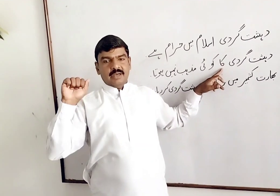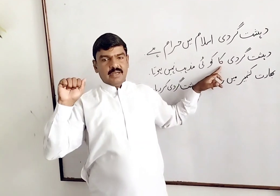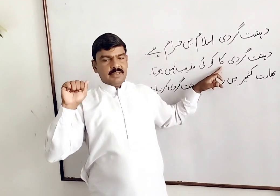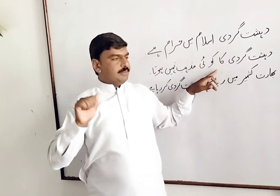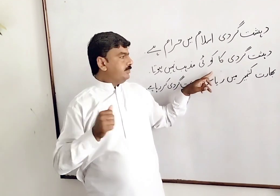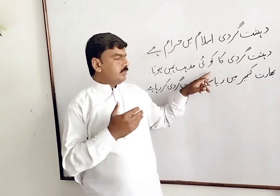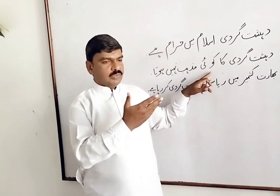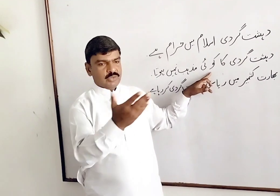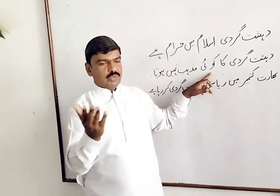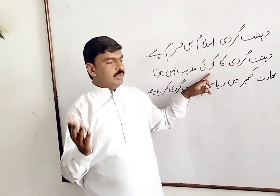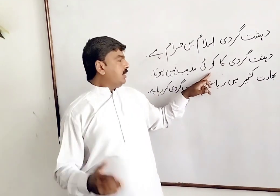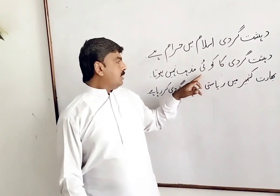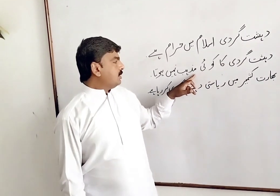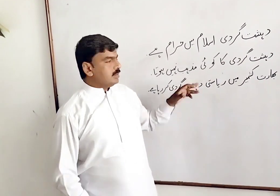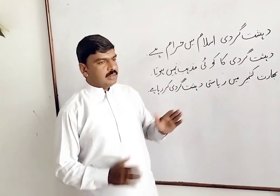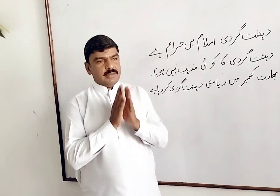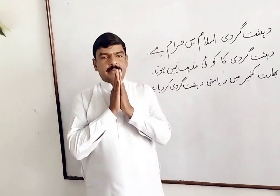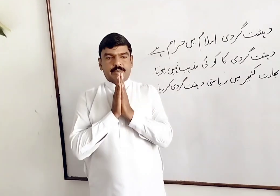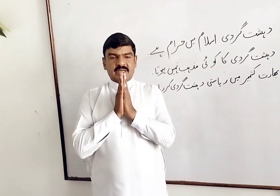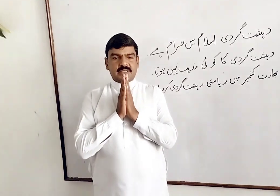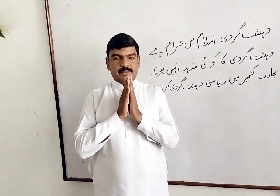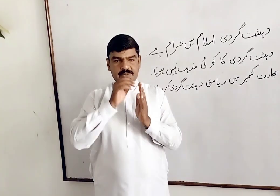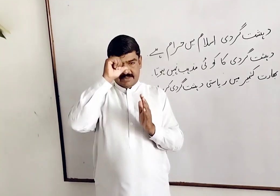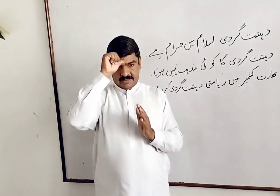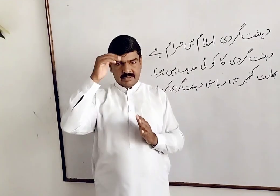का कोई मजहब